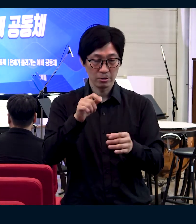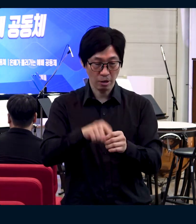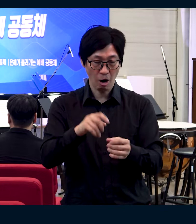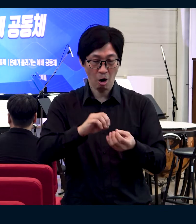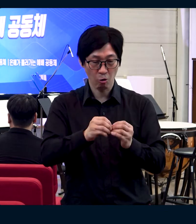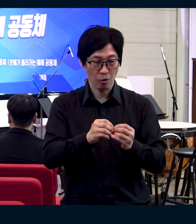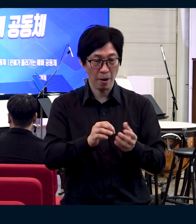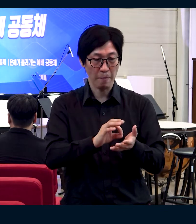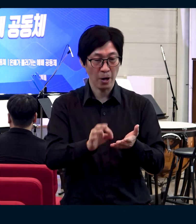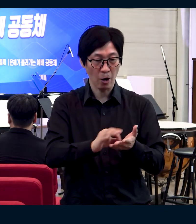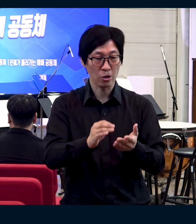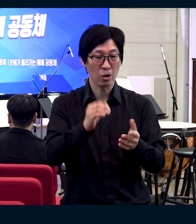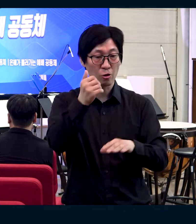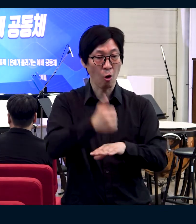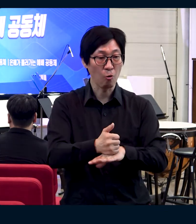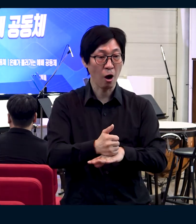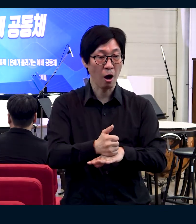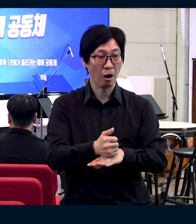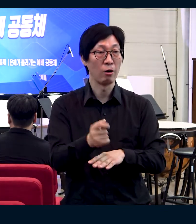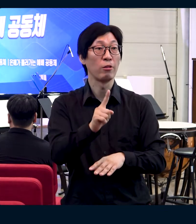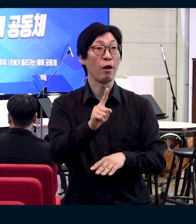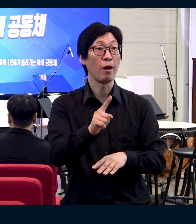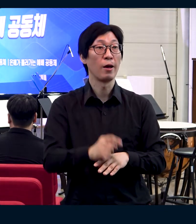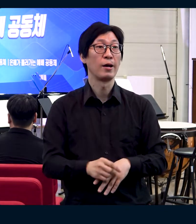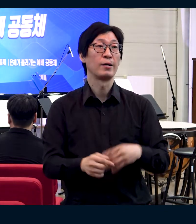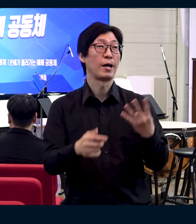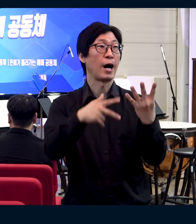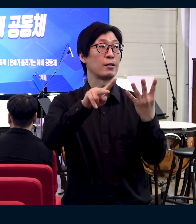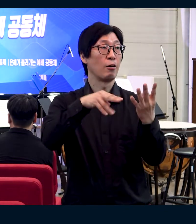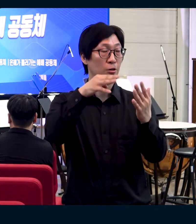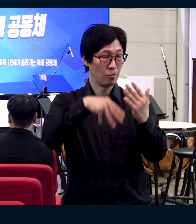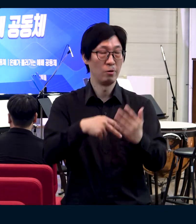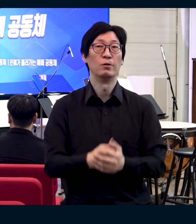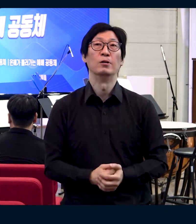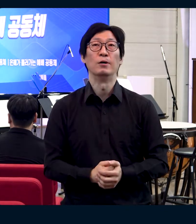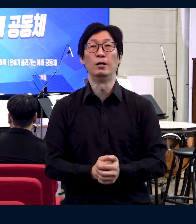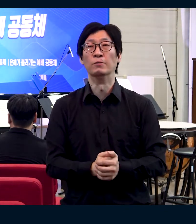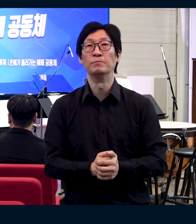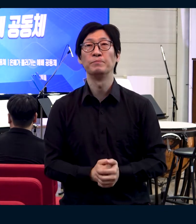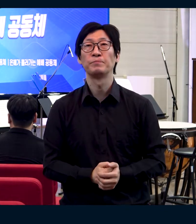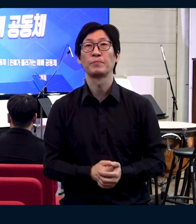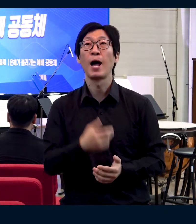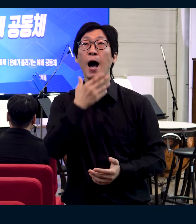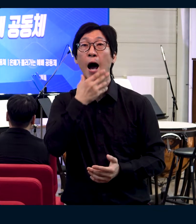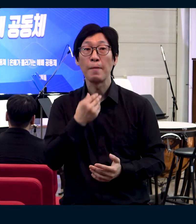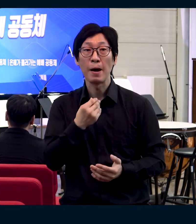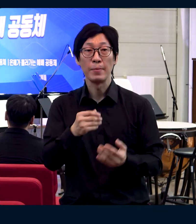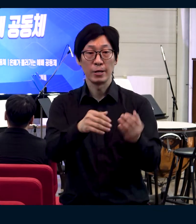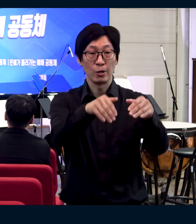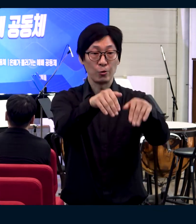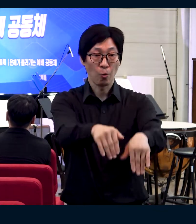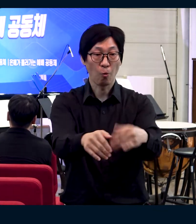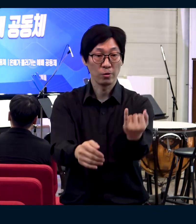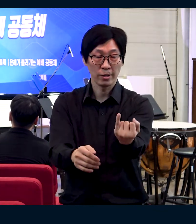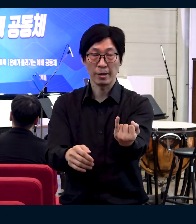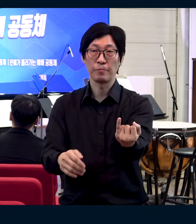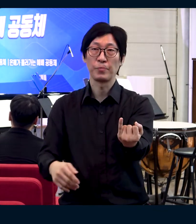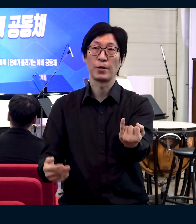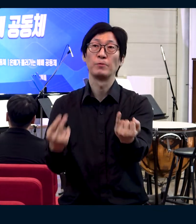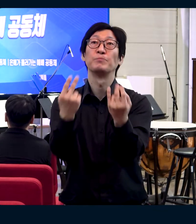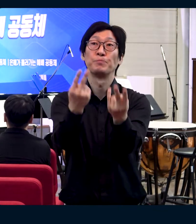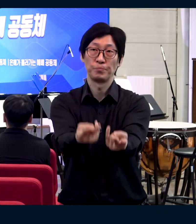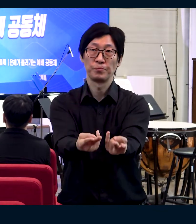결과 어떻게 되었는지 우리 4절 말씀을 함께 읽겠습니다. 4절 같이 읽습니다. 아브라함이